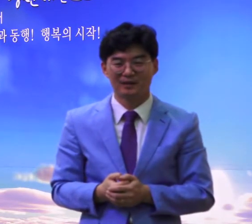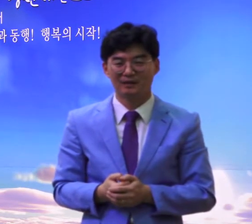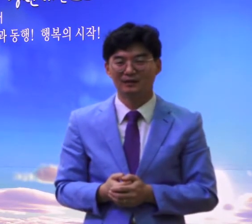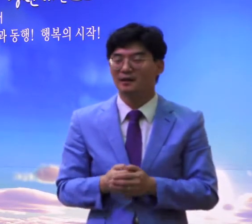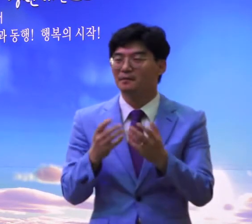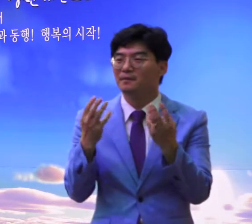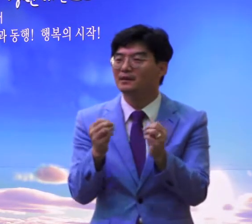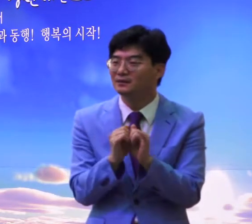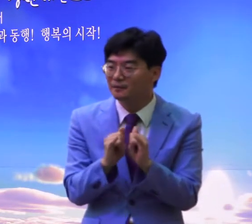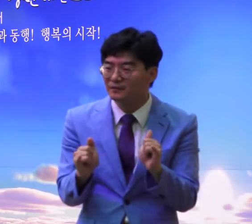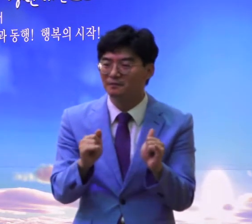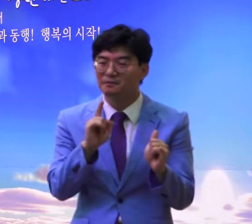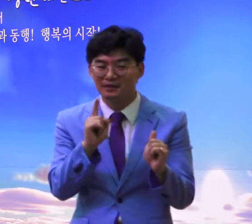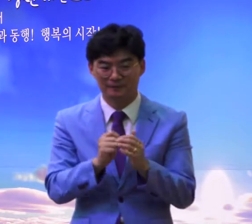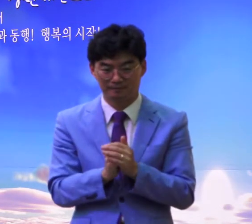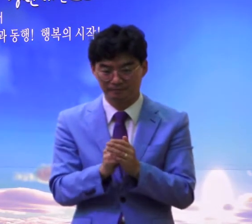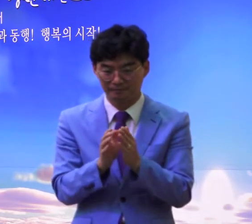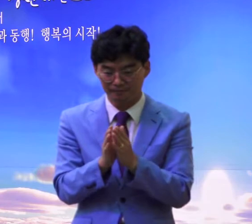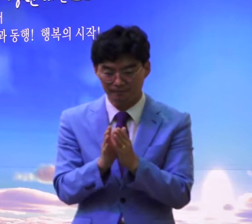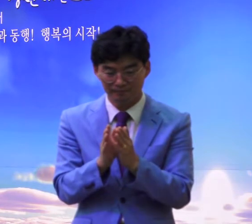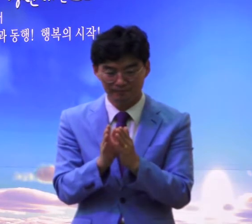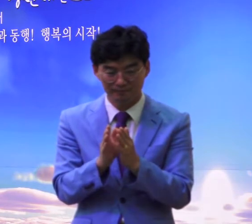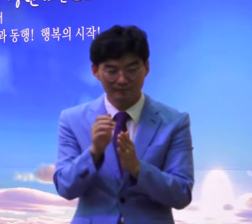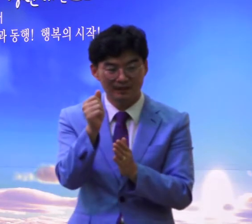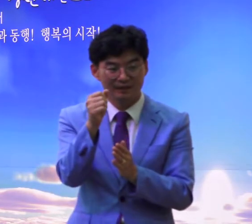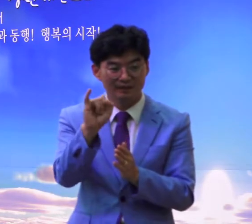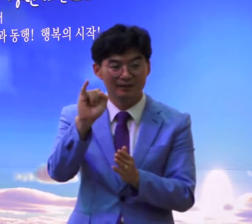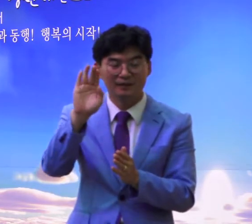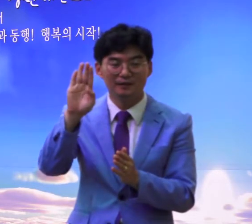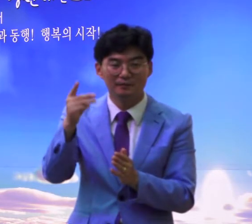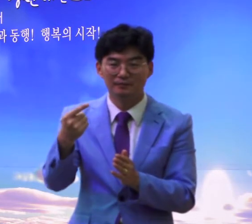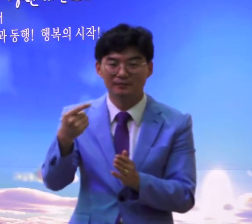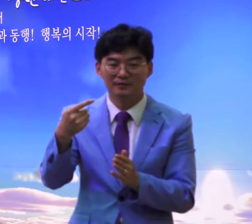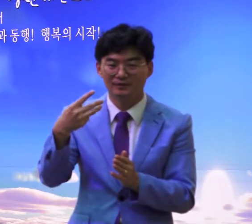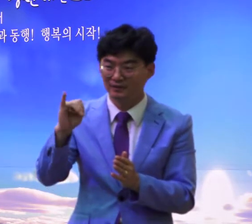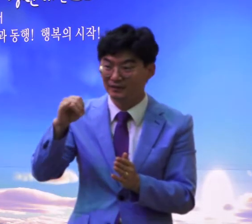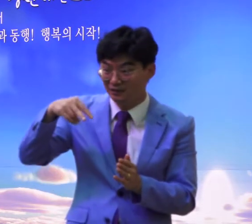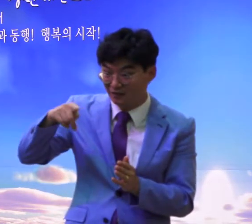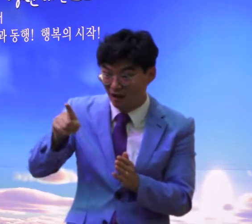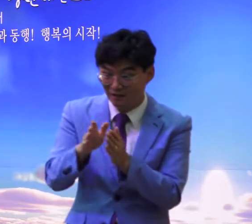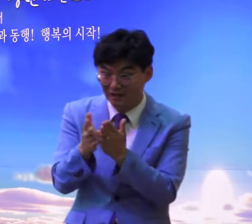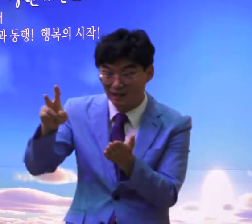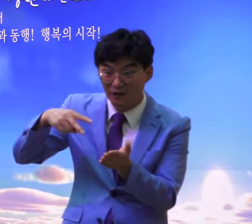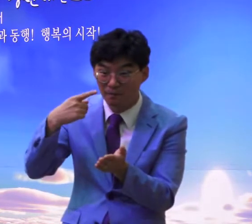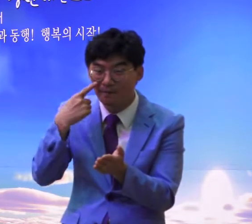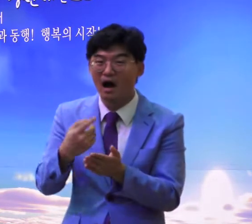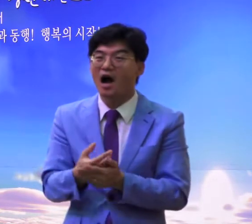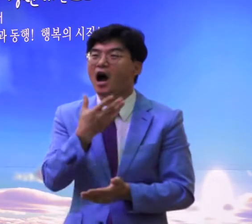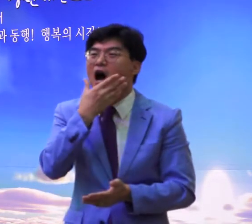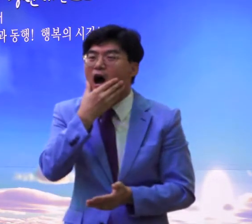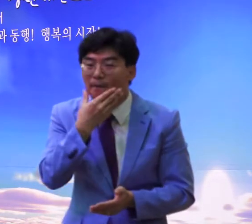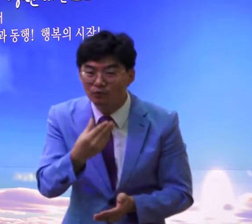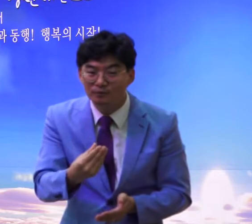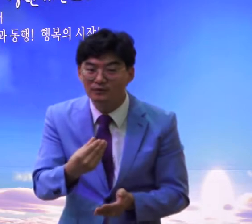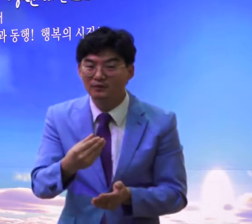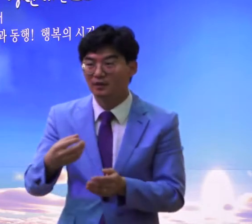11장 8절에 보면 믿음으로 아브라함은 부르심을 받았을 때에